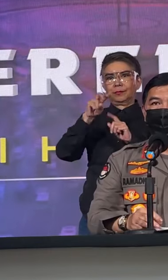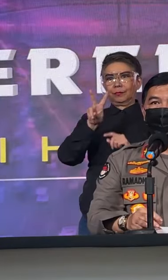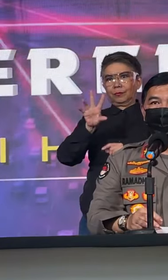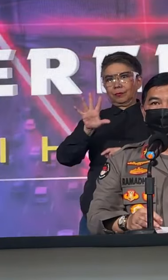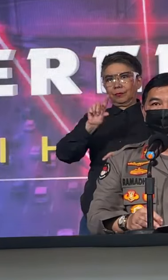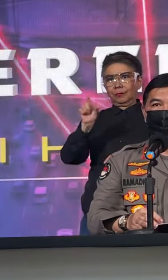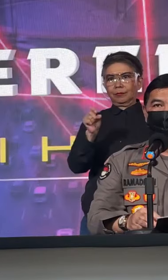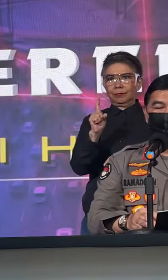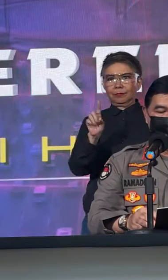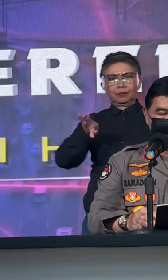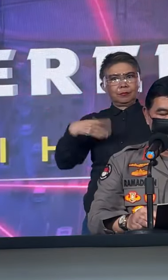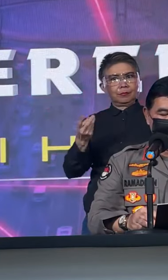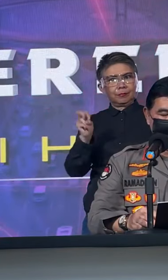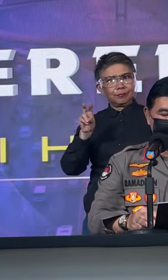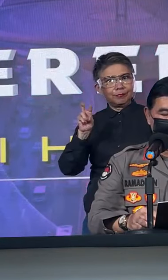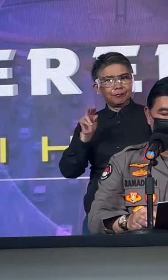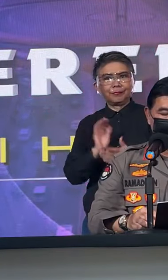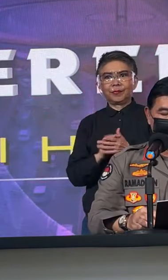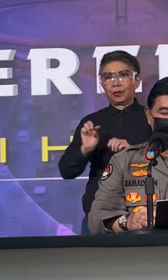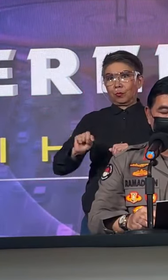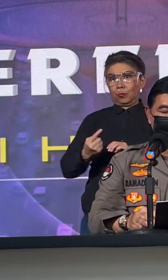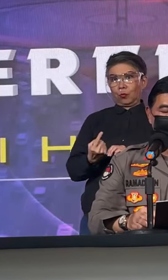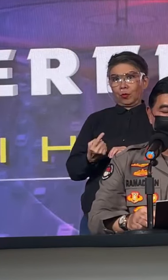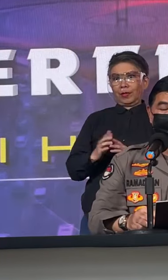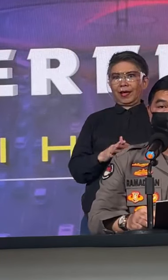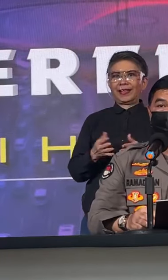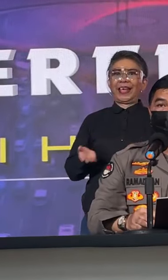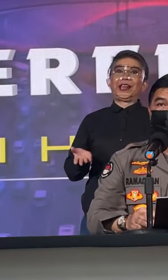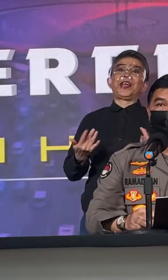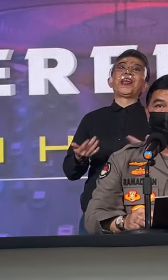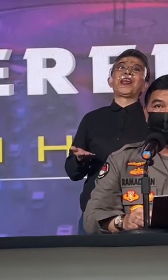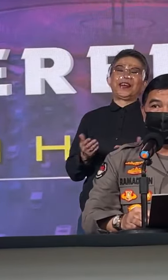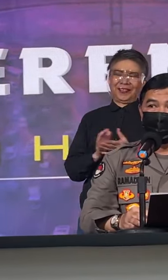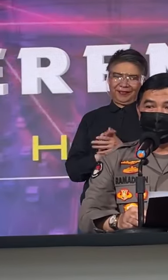25 Januari 2022. Kita mulai yang ringan-ringan dulu.